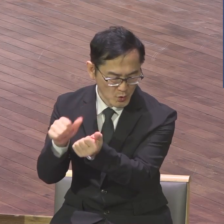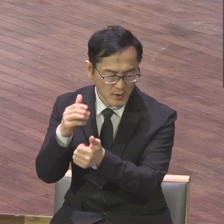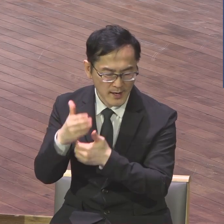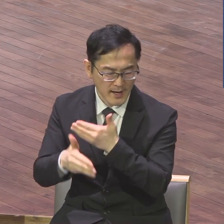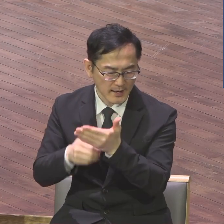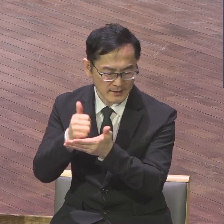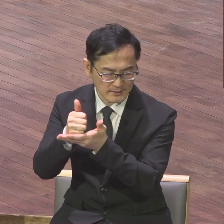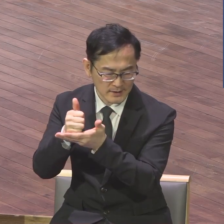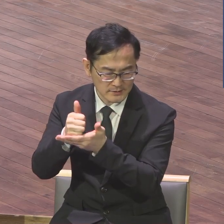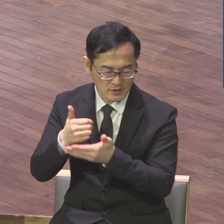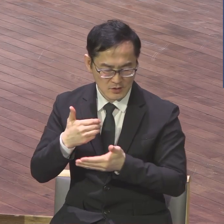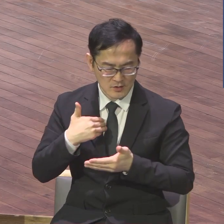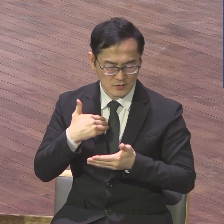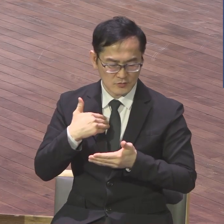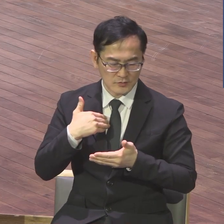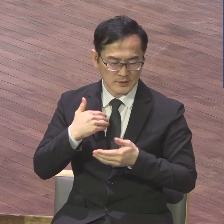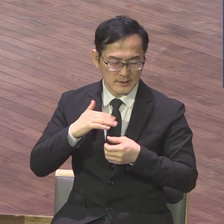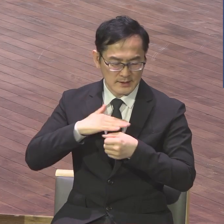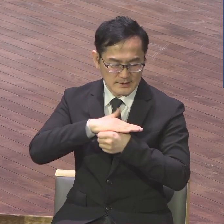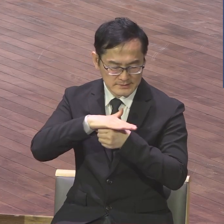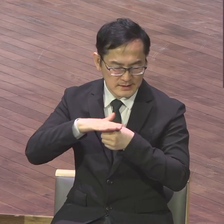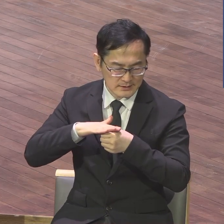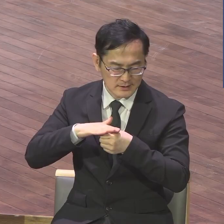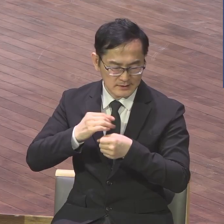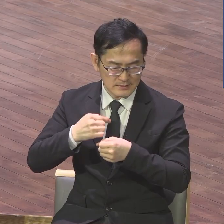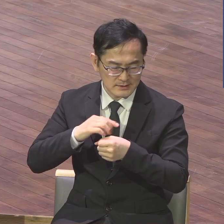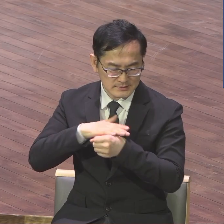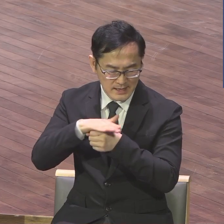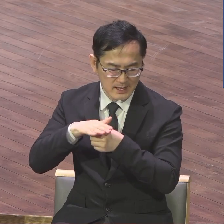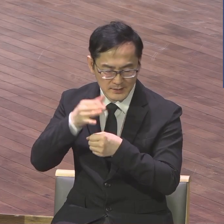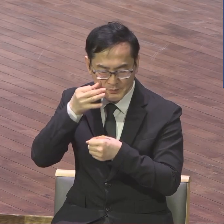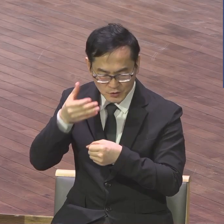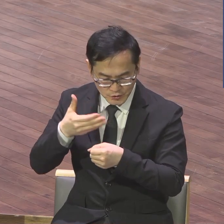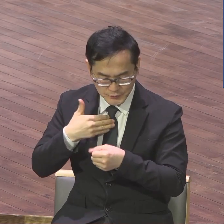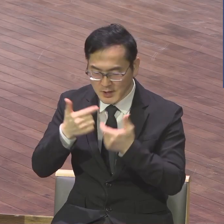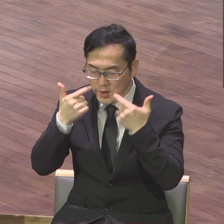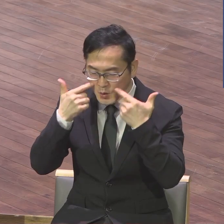죽으심으로 하나님께서 우리에 대한 자기 사랑을